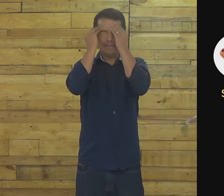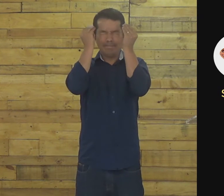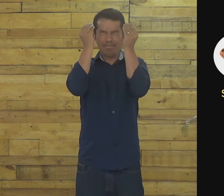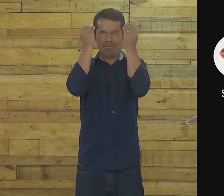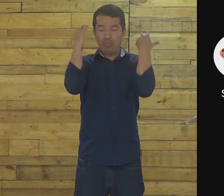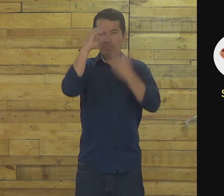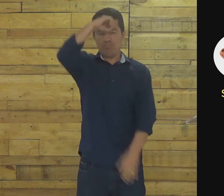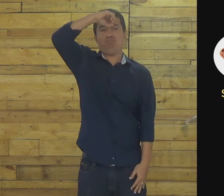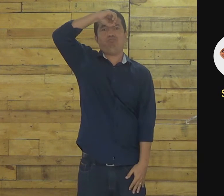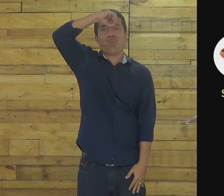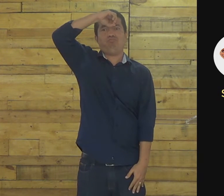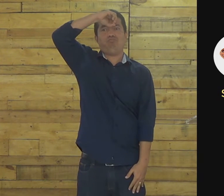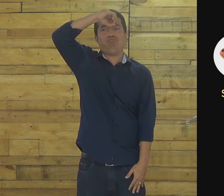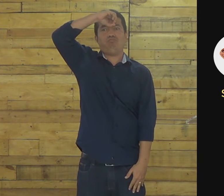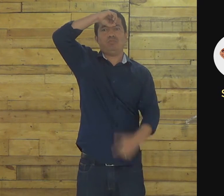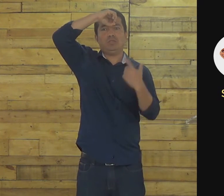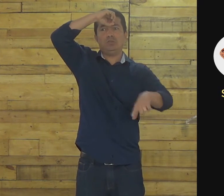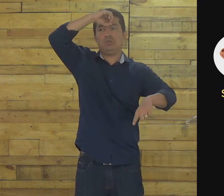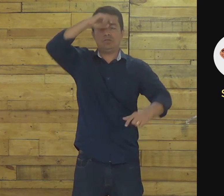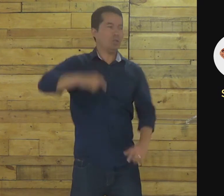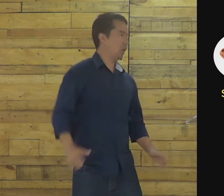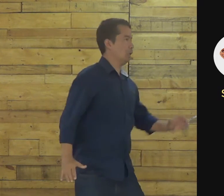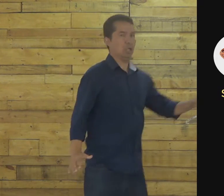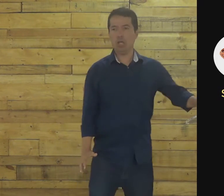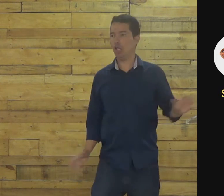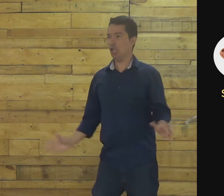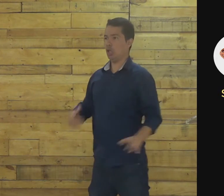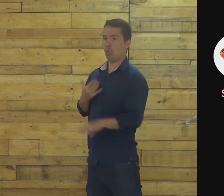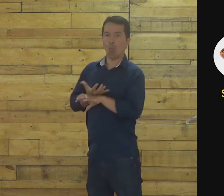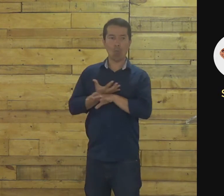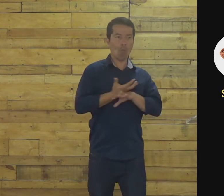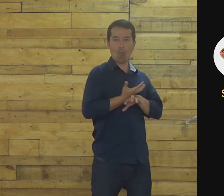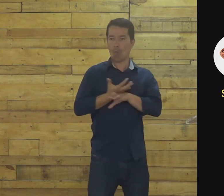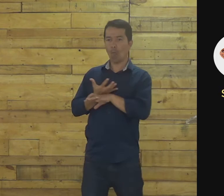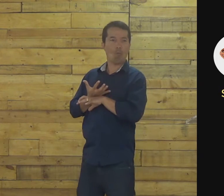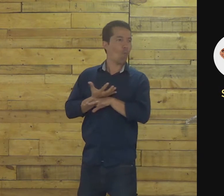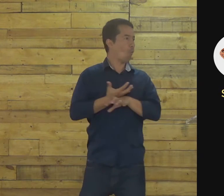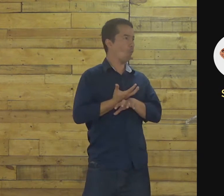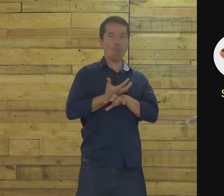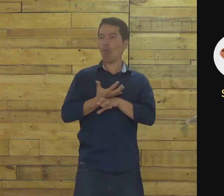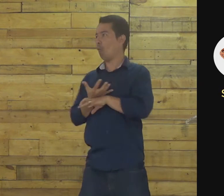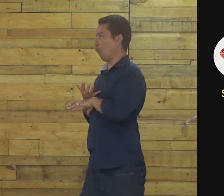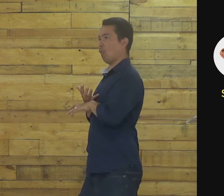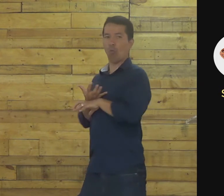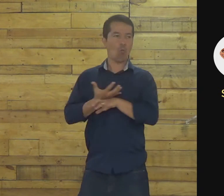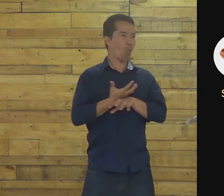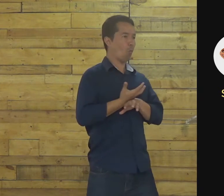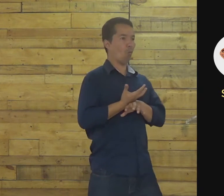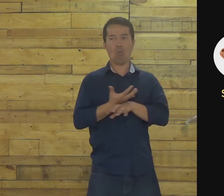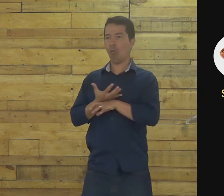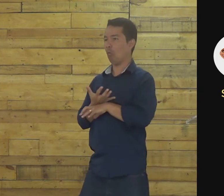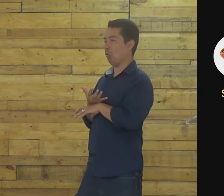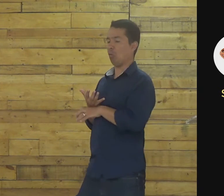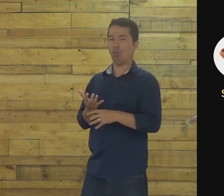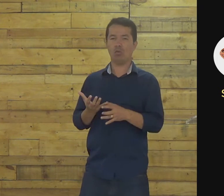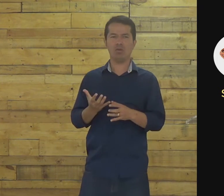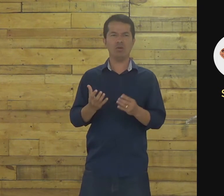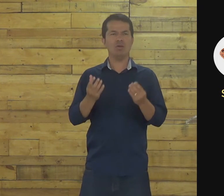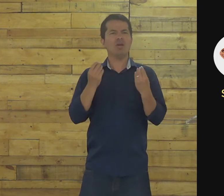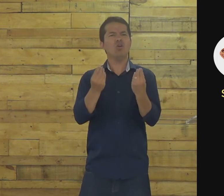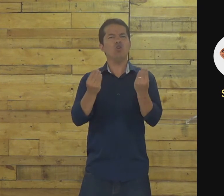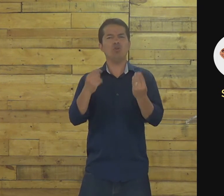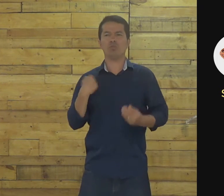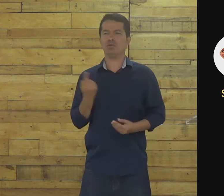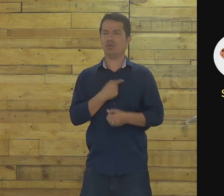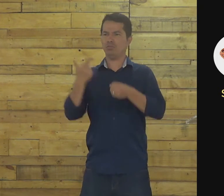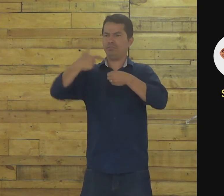vai findando. E chega um dia que você esquece e já não lembra o que aconteceu. E começa a ficar desesperado. Ai, mas